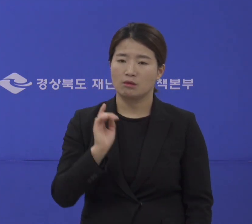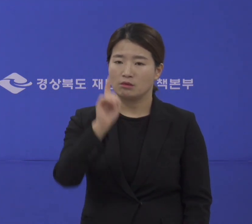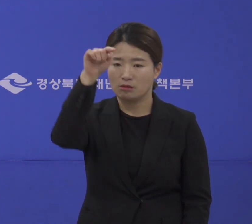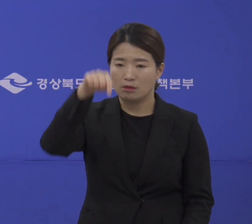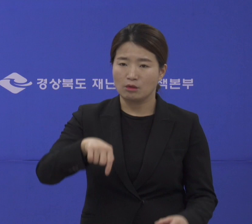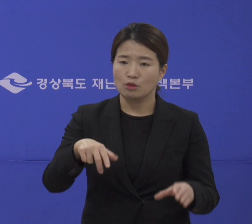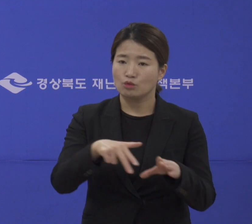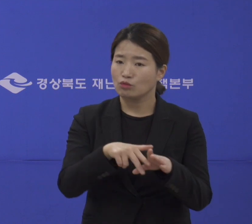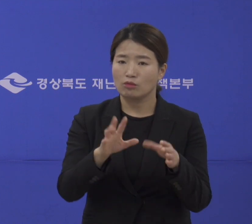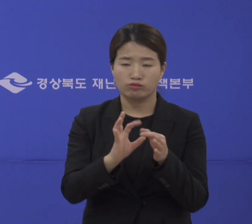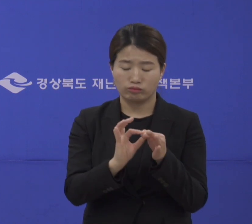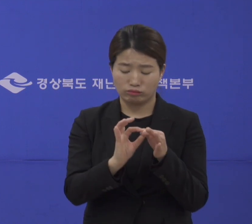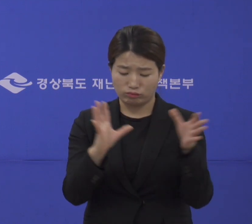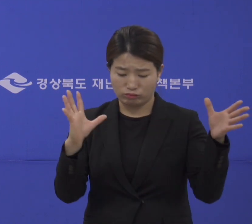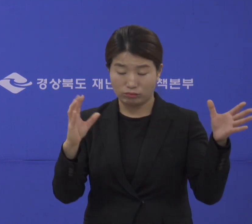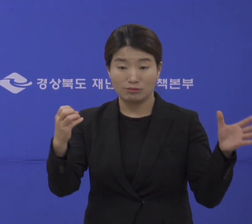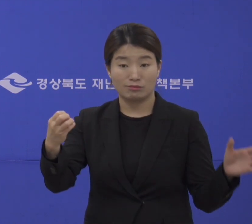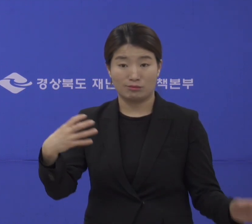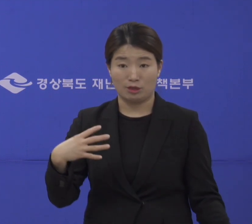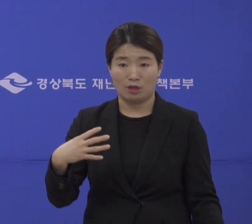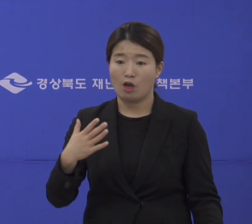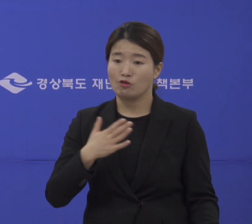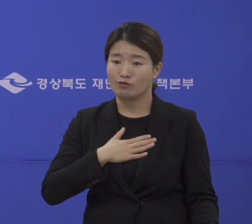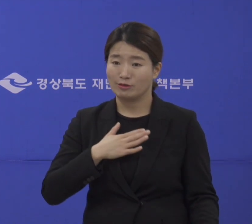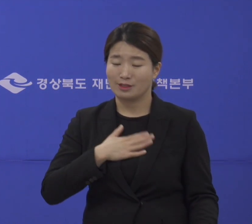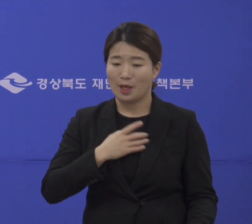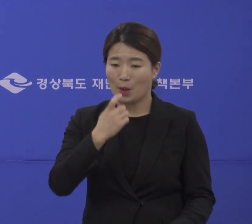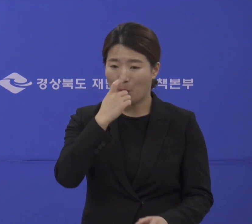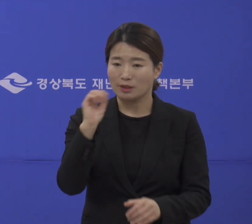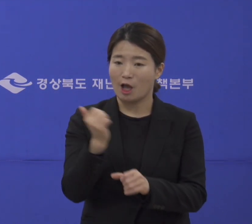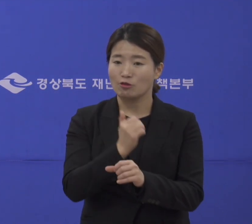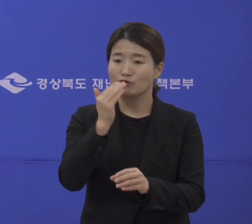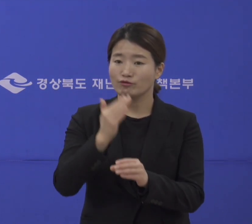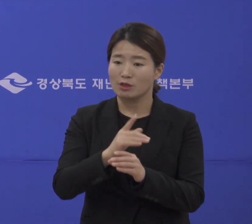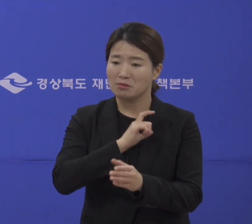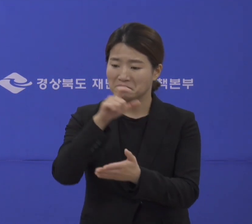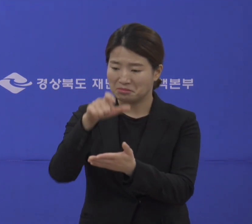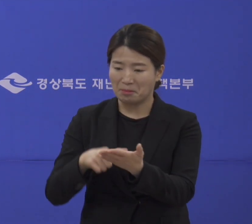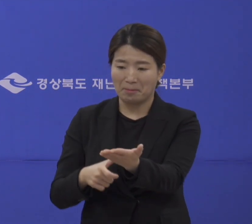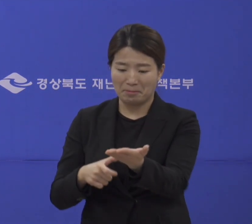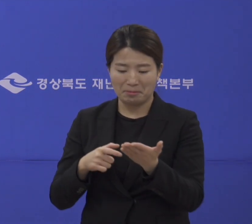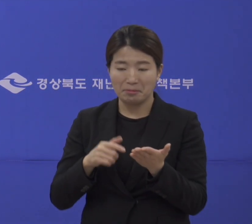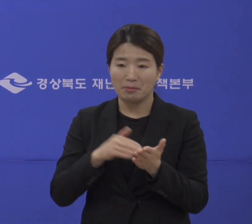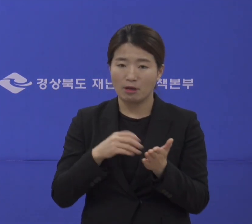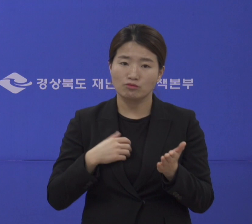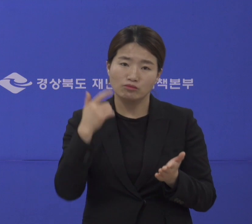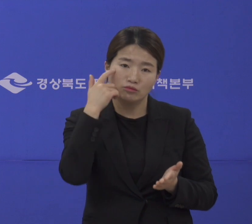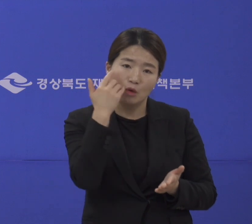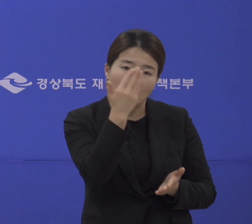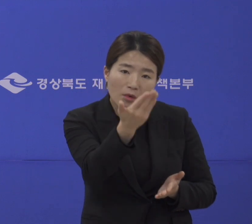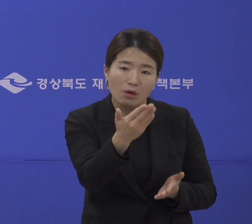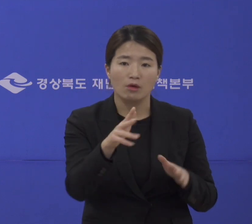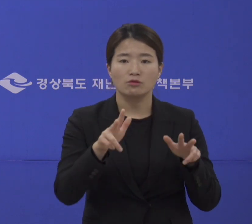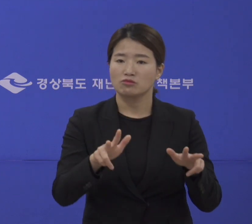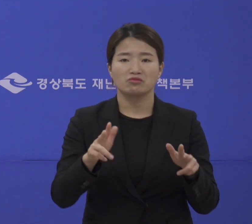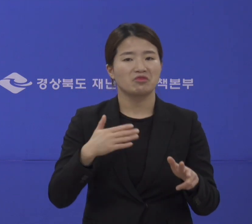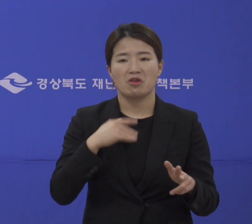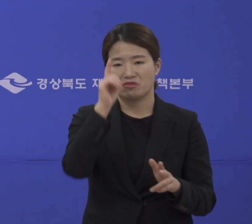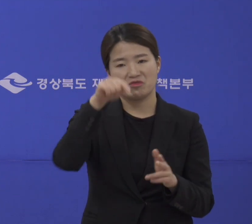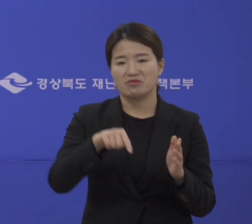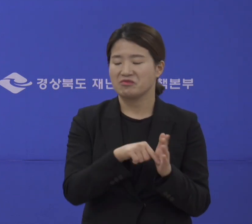신천지하고 전혀 관련이 없다 이렇게 이야기합니다. 우리한테는 교육생으로 통보가 왔습니다. 지금 전남에 여수에 가